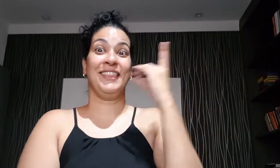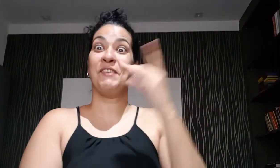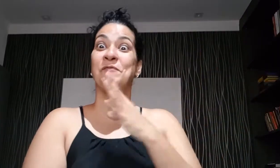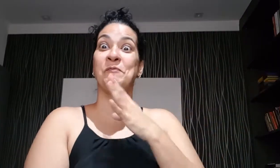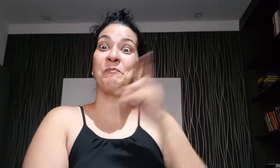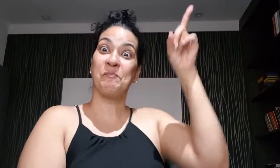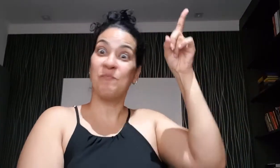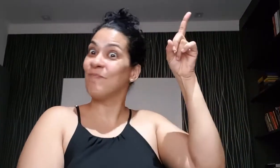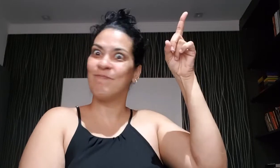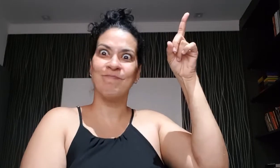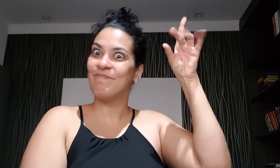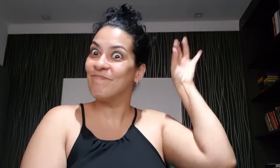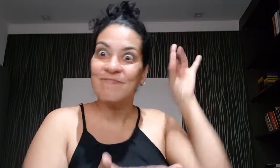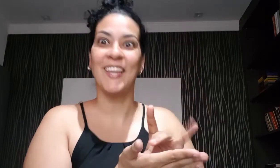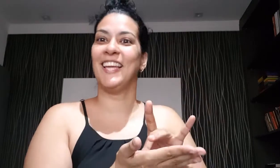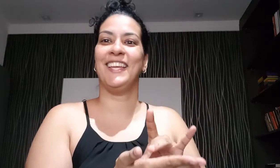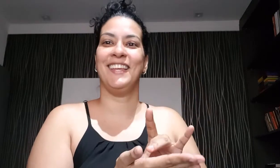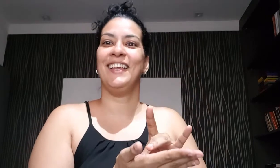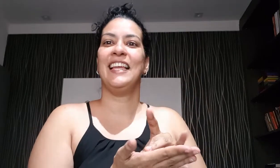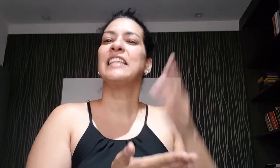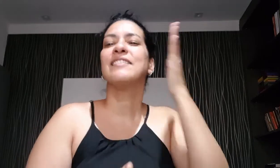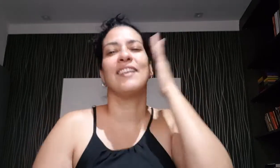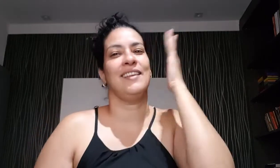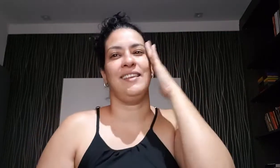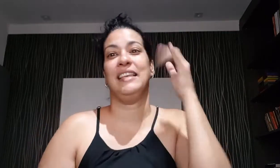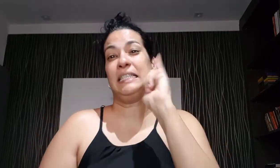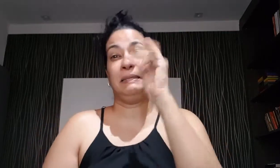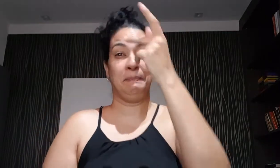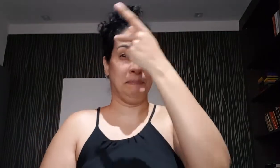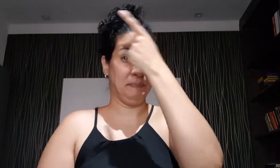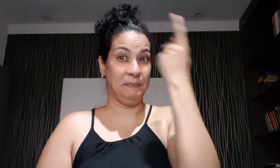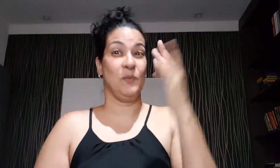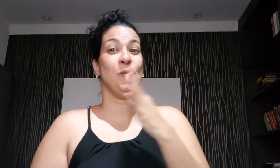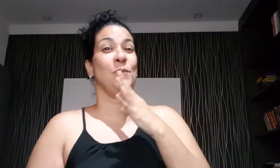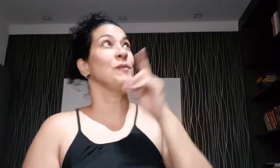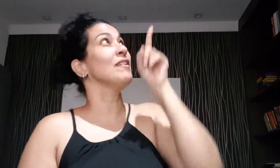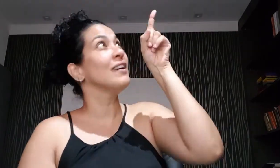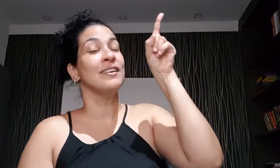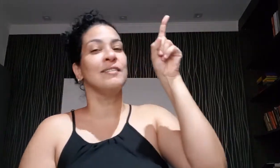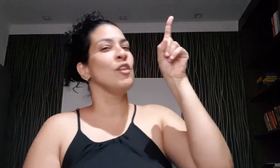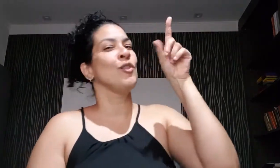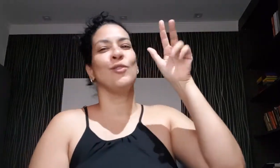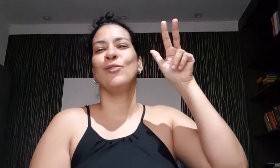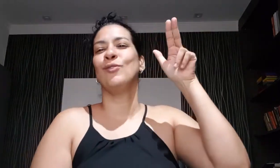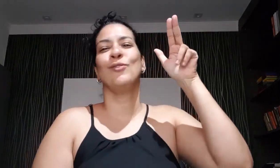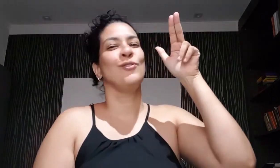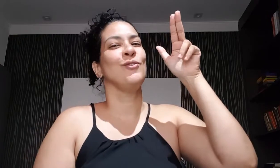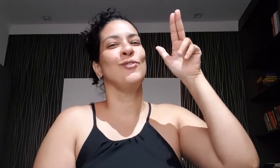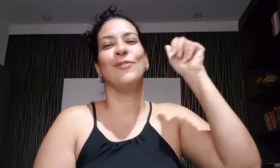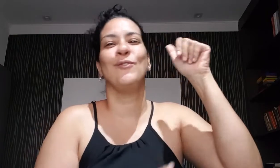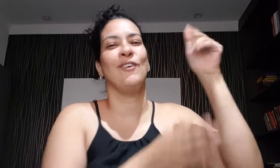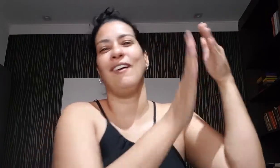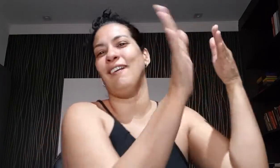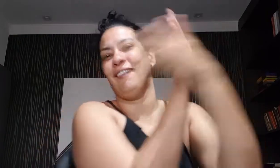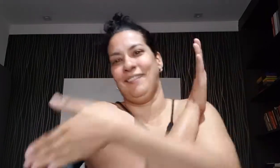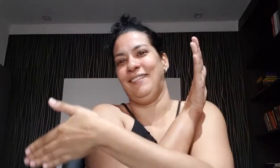buscam, o Senhor não abandona. O Senhor não te abandona, meu irmão. Ainda que você se sinta sozinho,